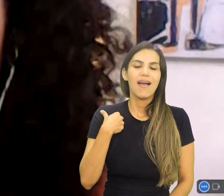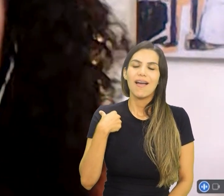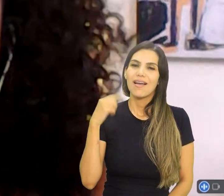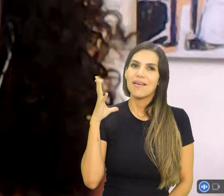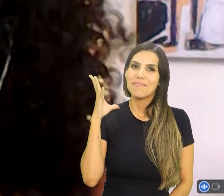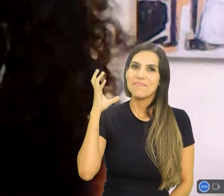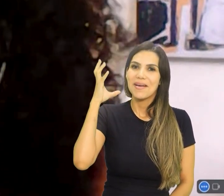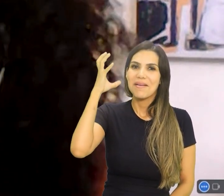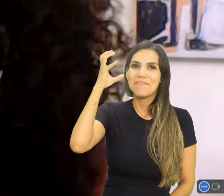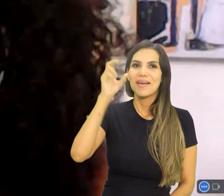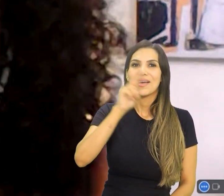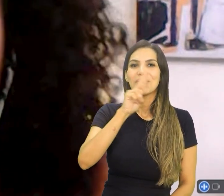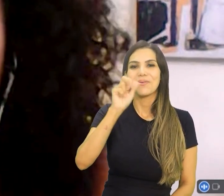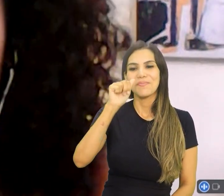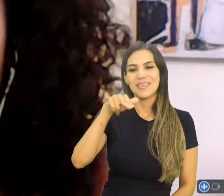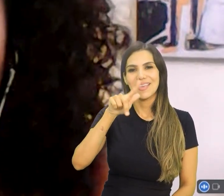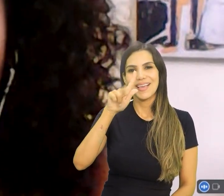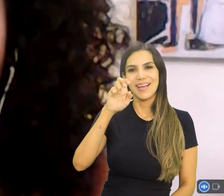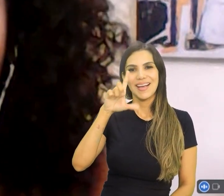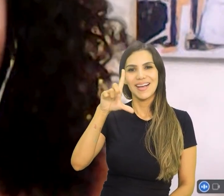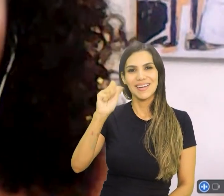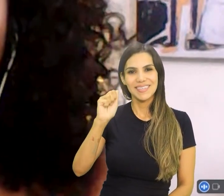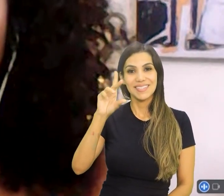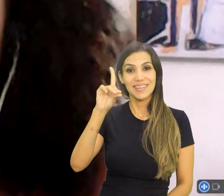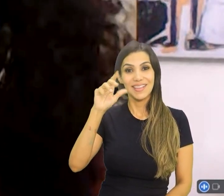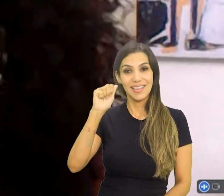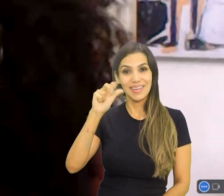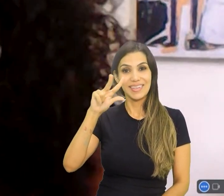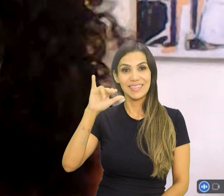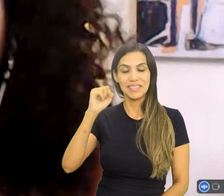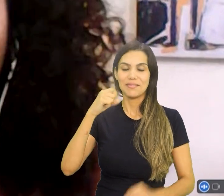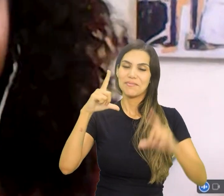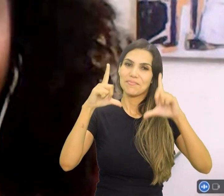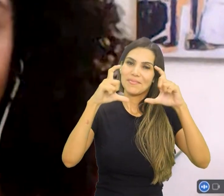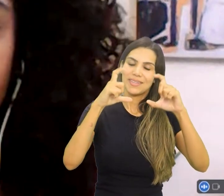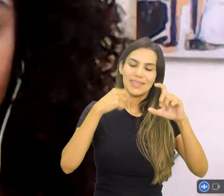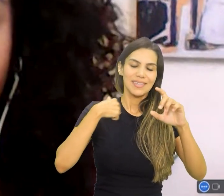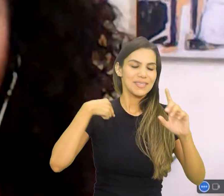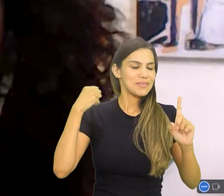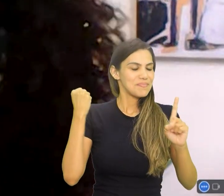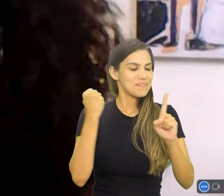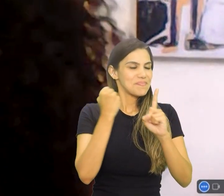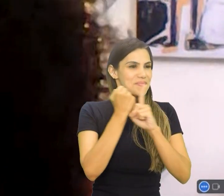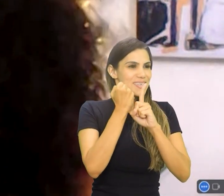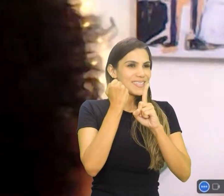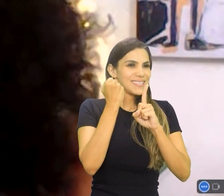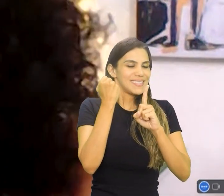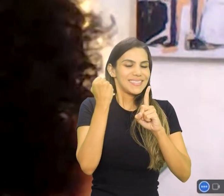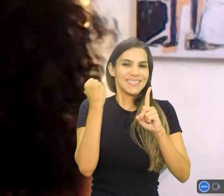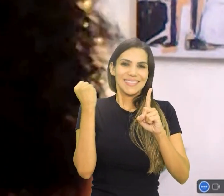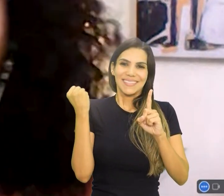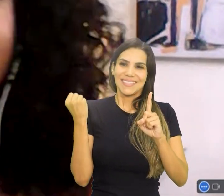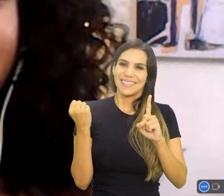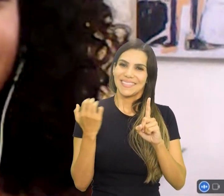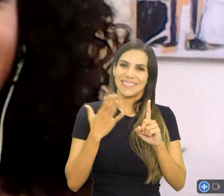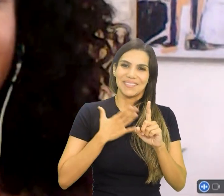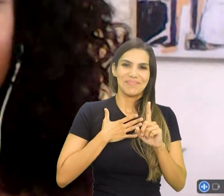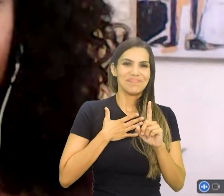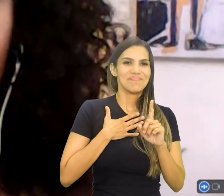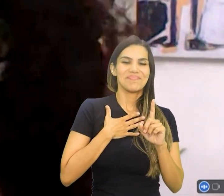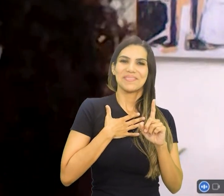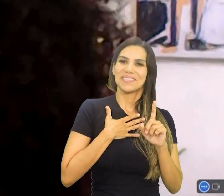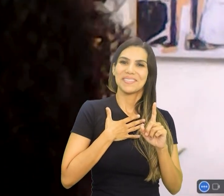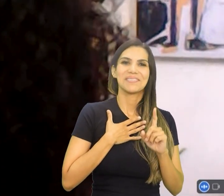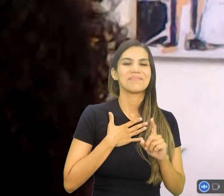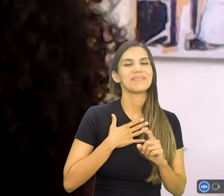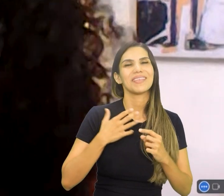muito, e eu fotografei Angela Davis. Aí isso foi uma pancada para mim, eu amo essa história. Espero